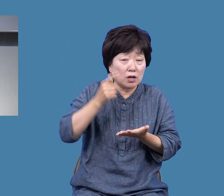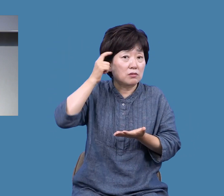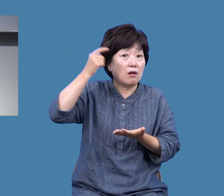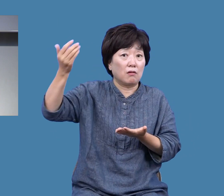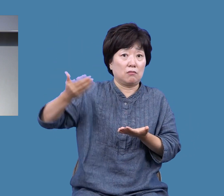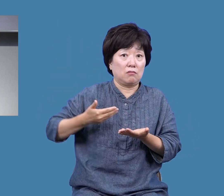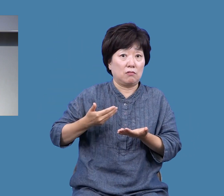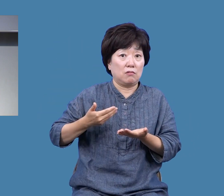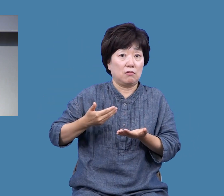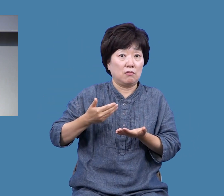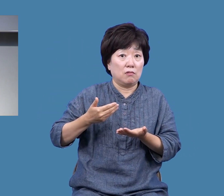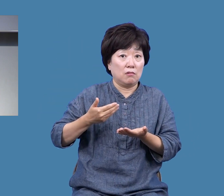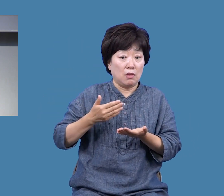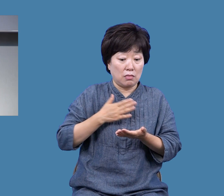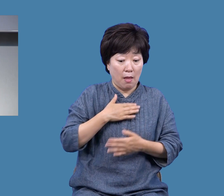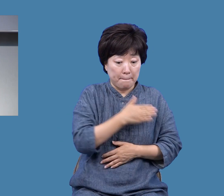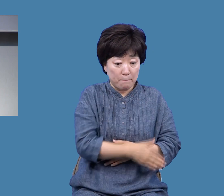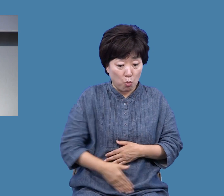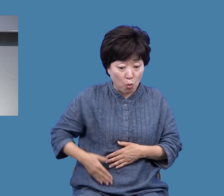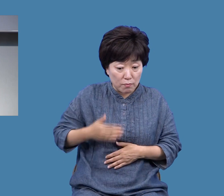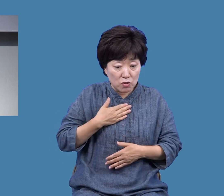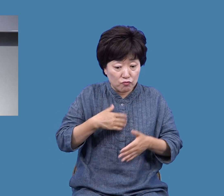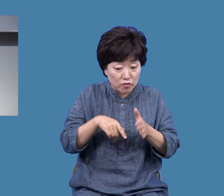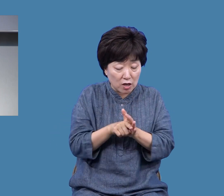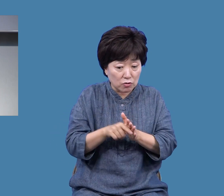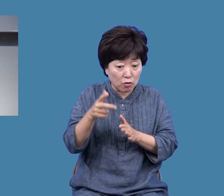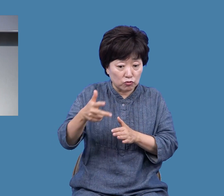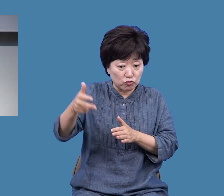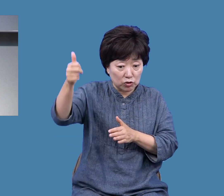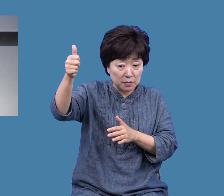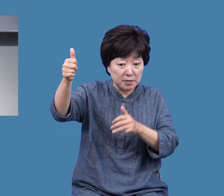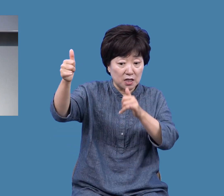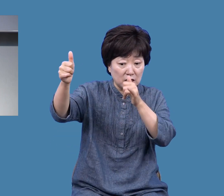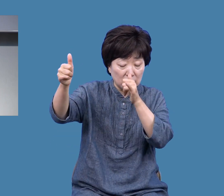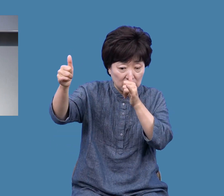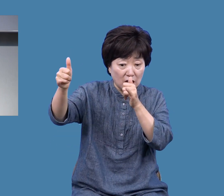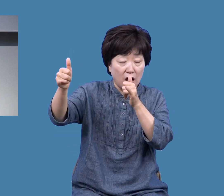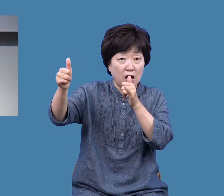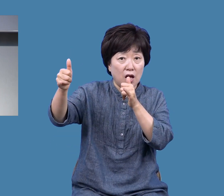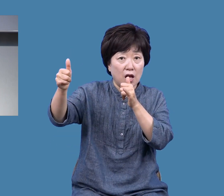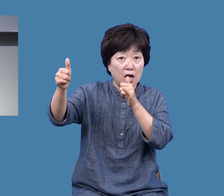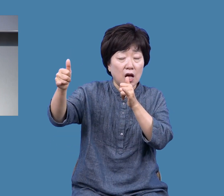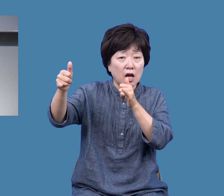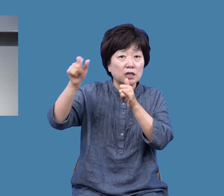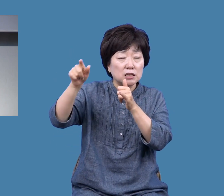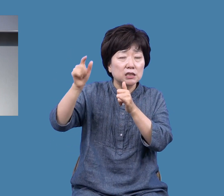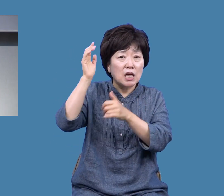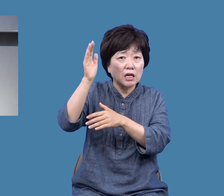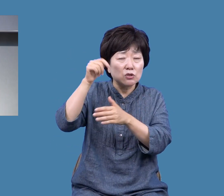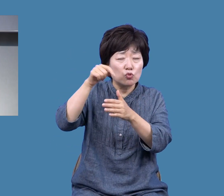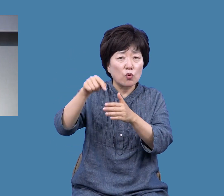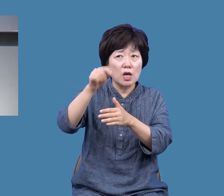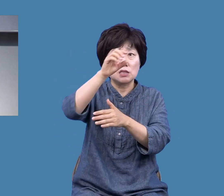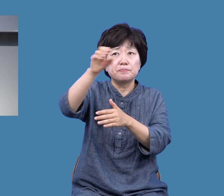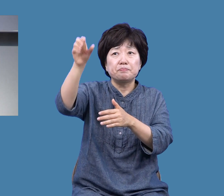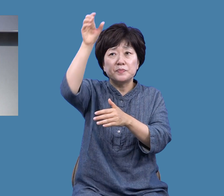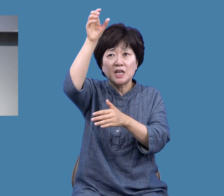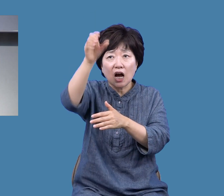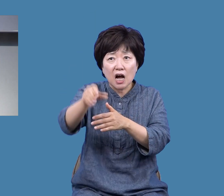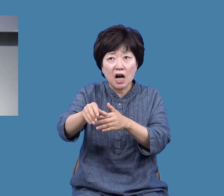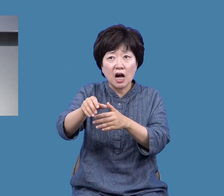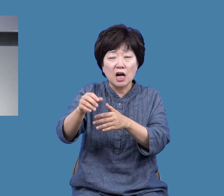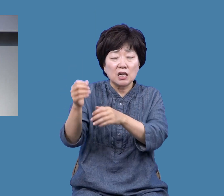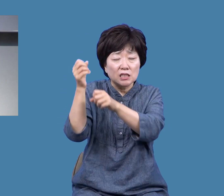우리 몸을 위해서 주가 계시대요. 그 이야기 속에는 예수께서 십자가를 지시고 돌아가신 것